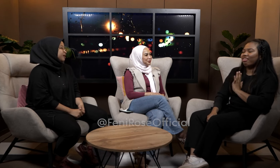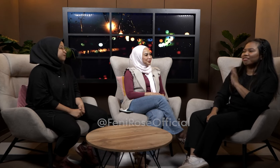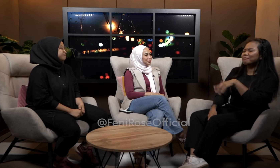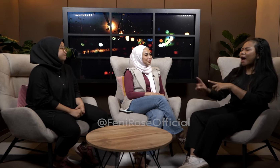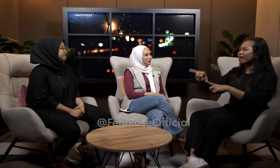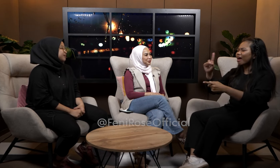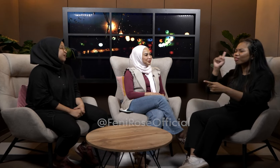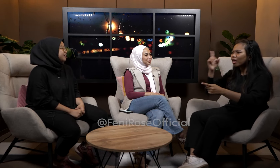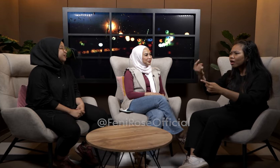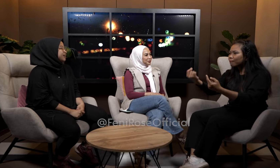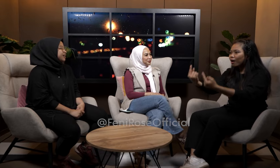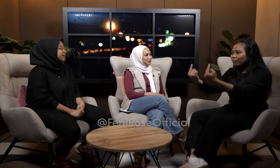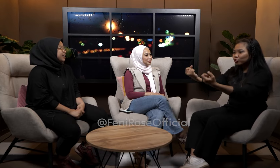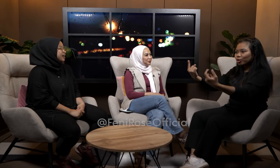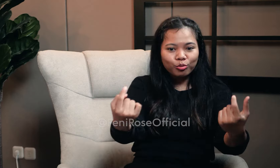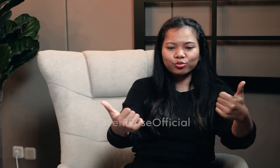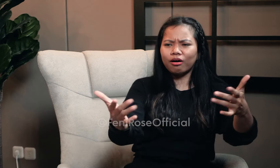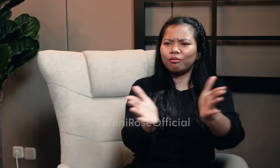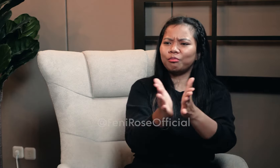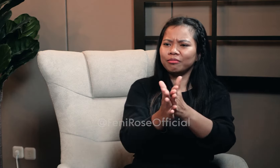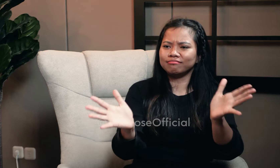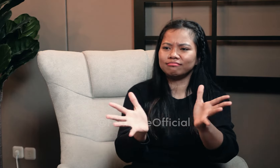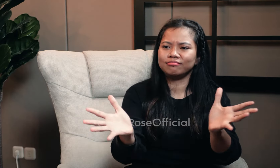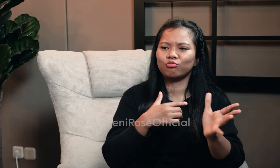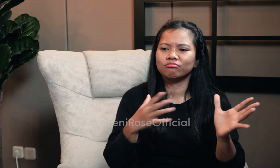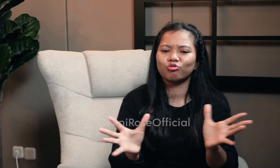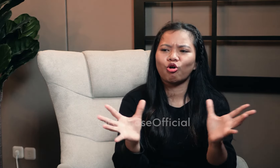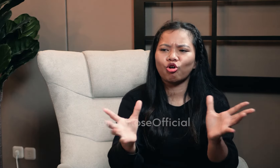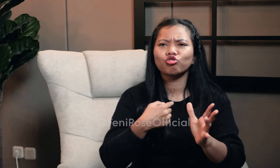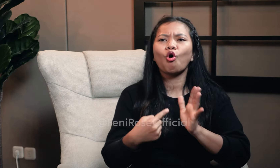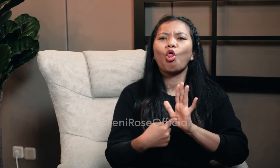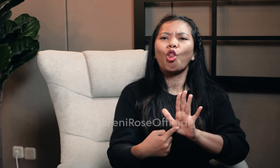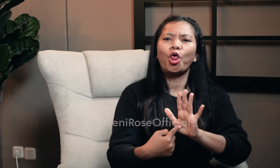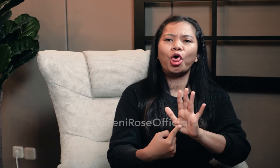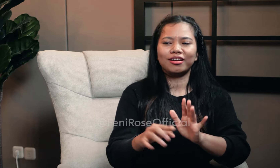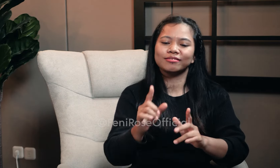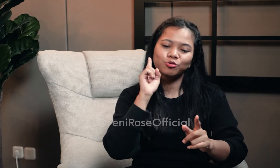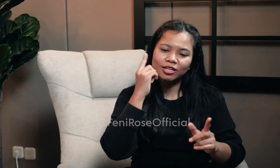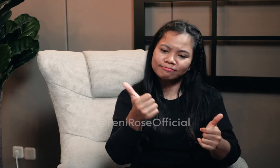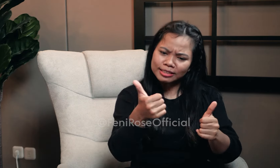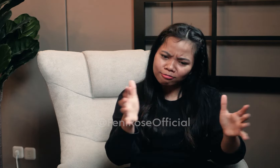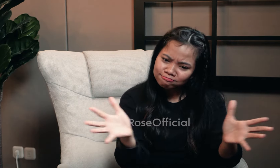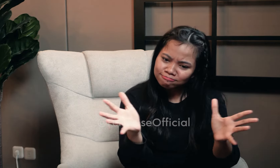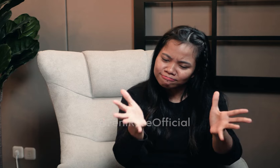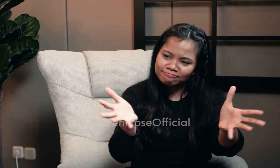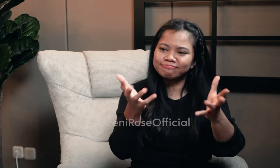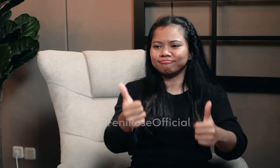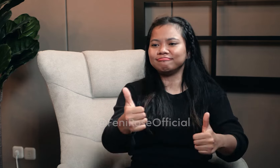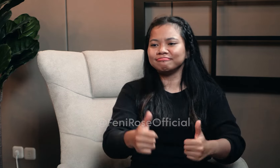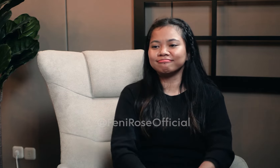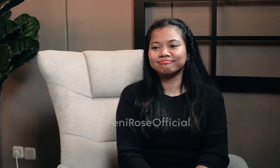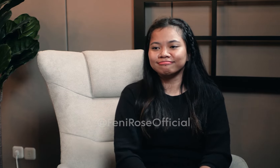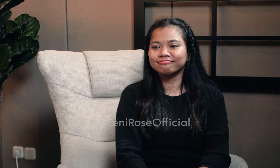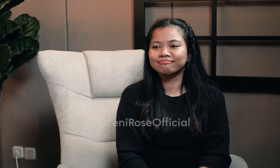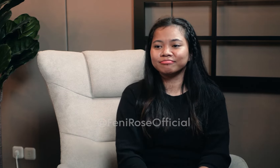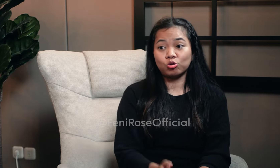kayak enggak ah karena ada beberapa teman-teman touli lain muncul muncul muncul tampil ya saya mungkin bisa mendukung